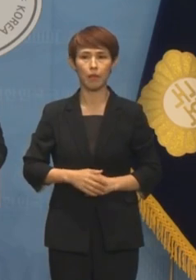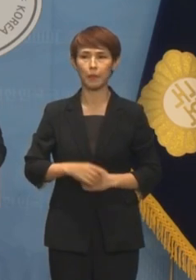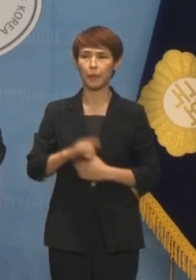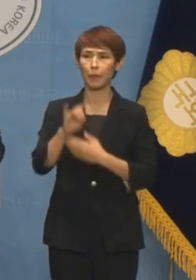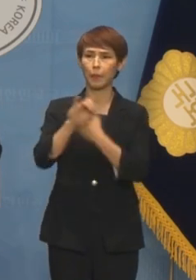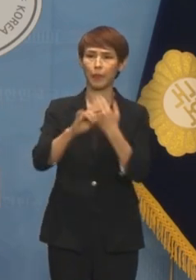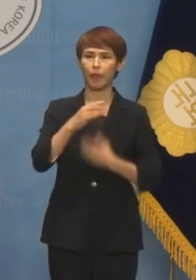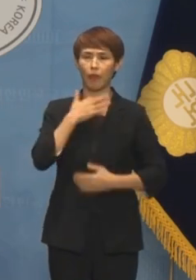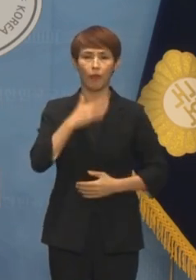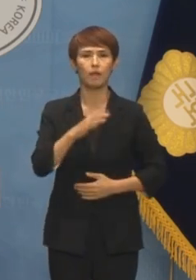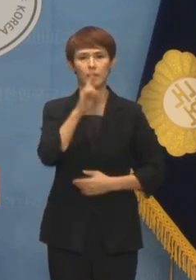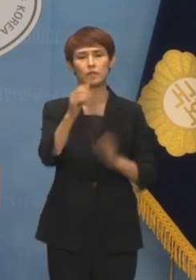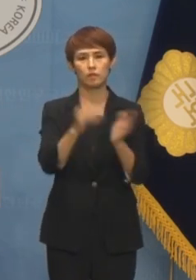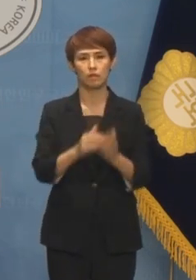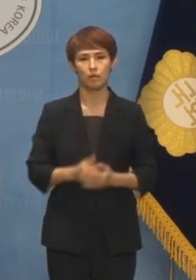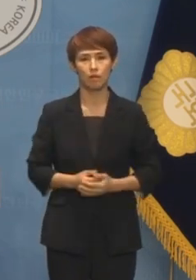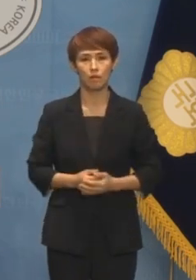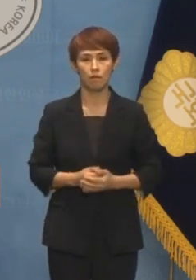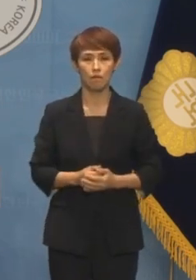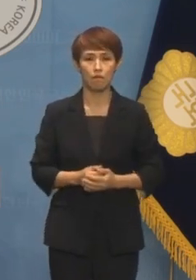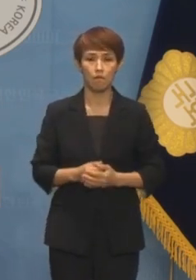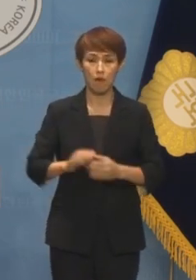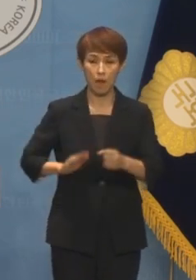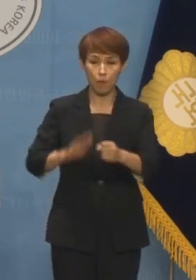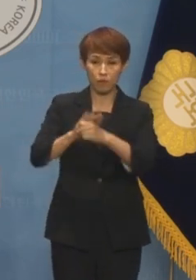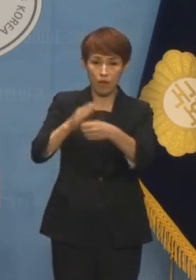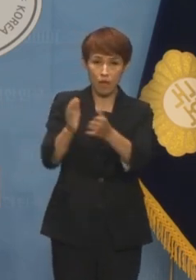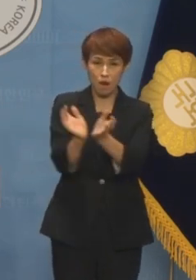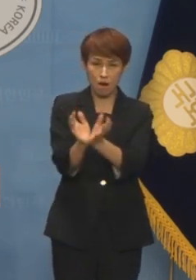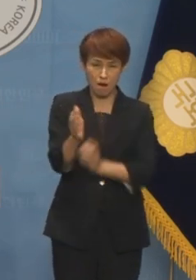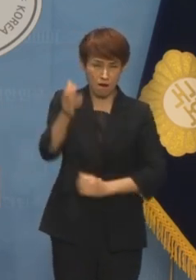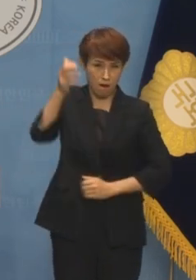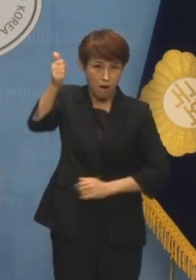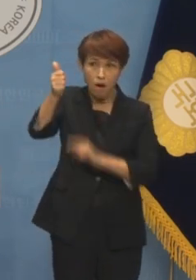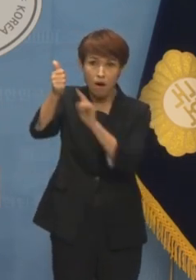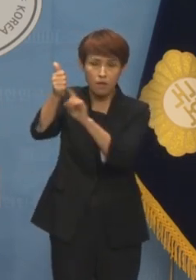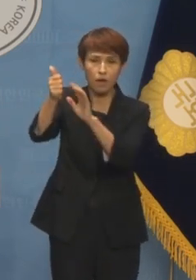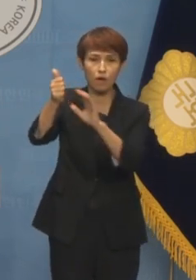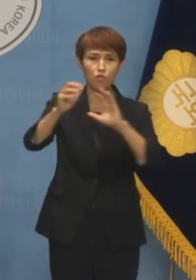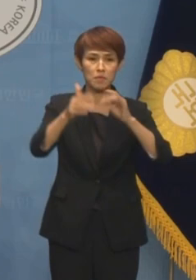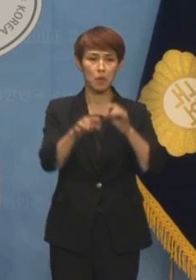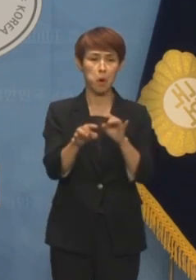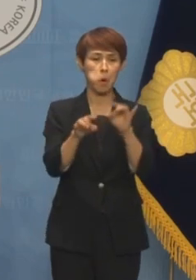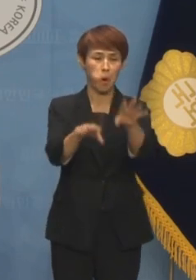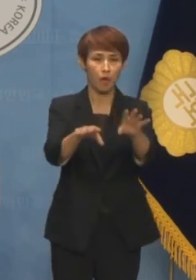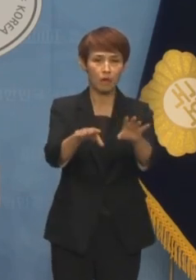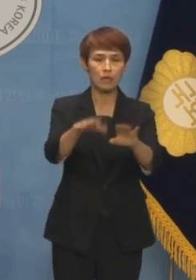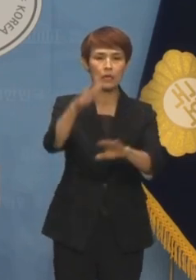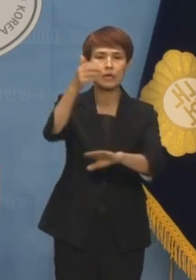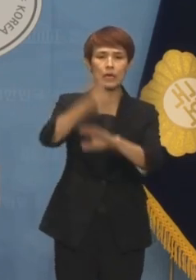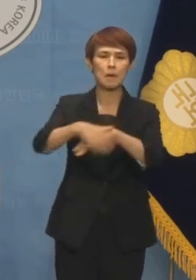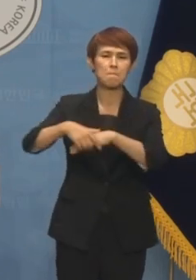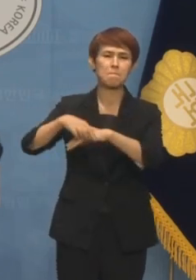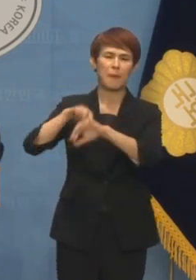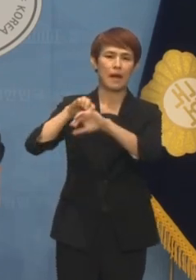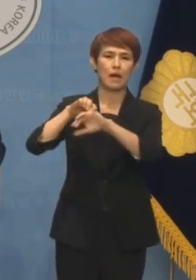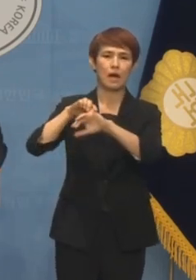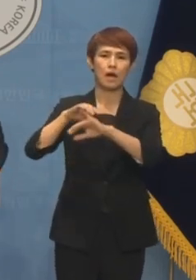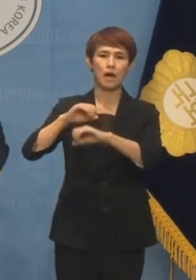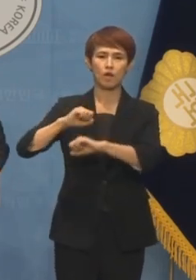왔습니다. 해병대 최고 지휘관이 국민을 속여오다 들통이 나버렸습니다. 군의 명예와